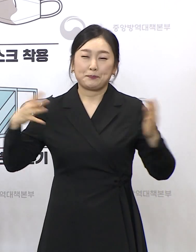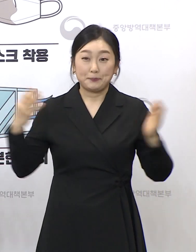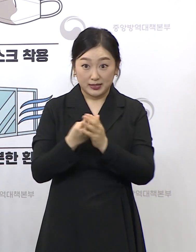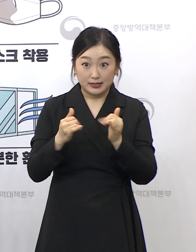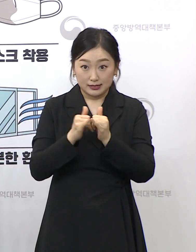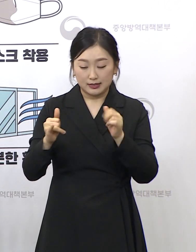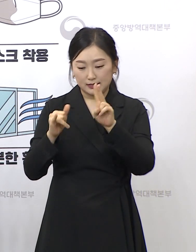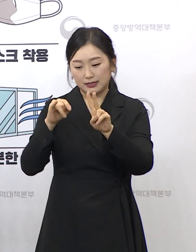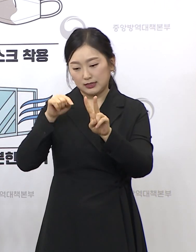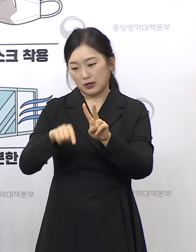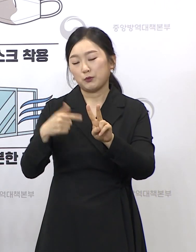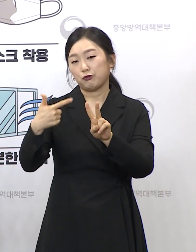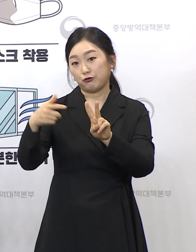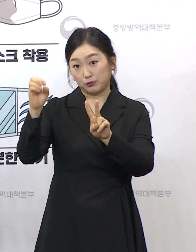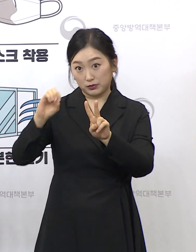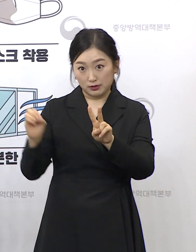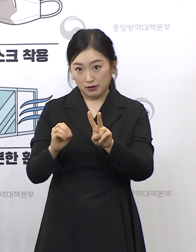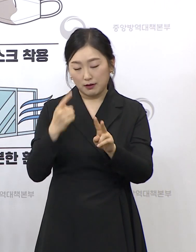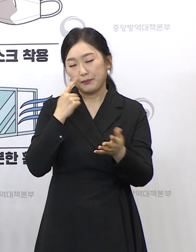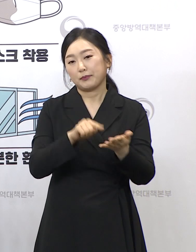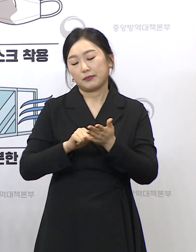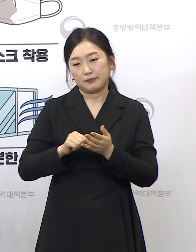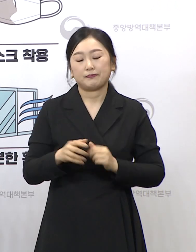완료자 2.6%로 나타났습니다.